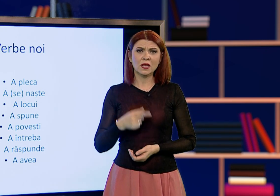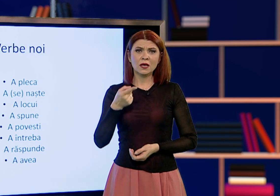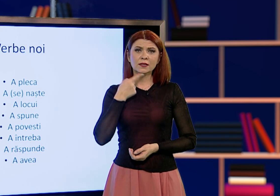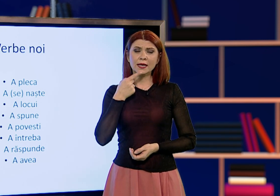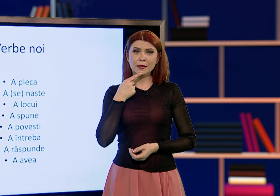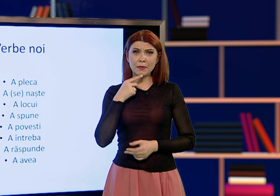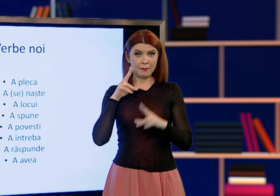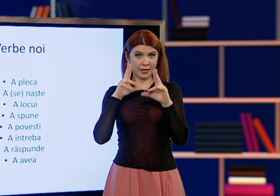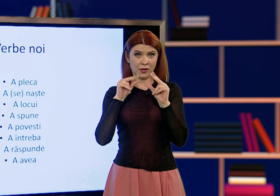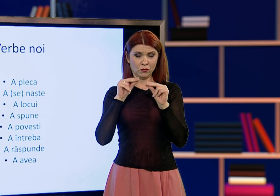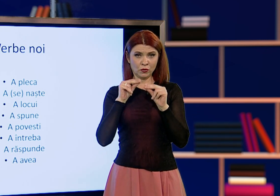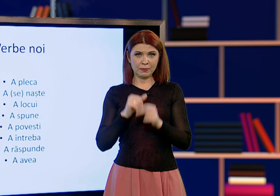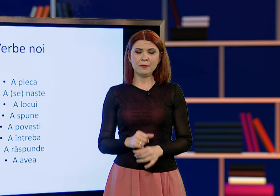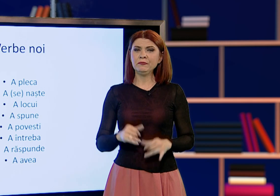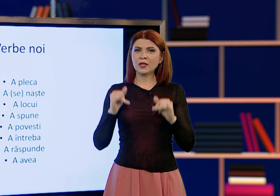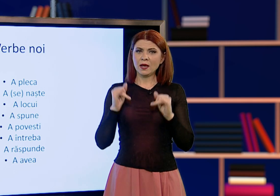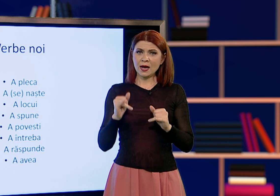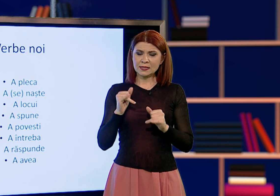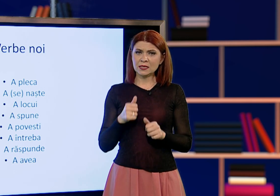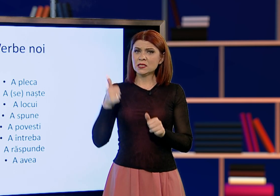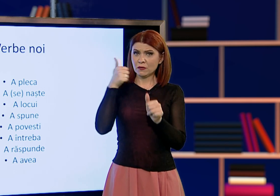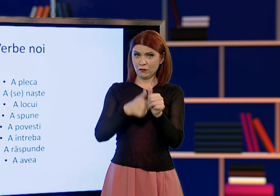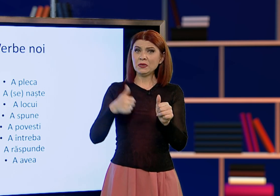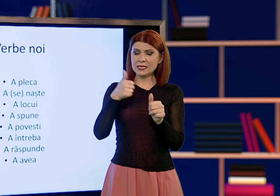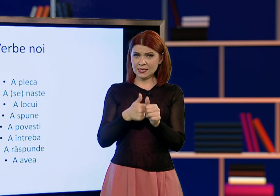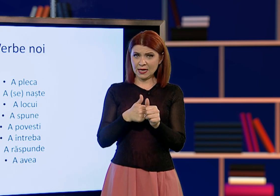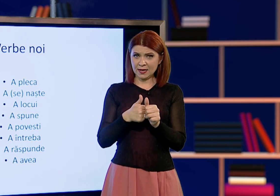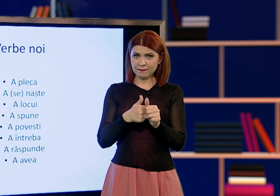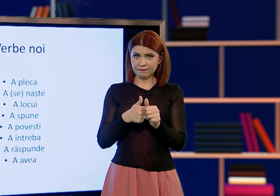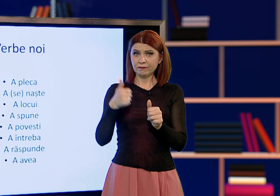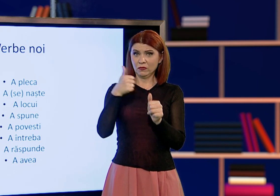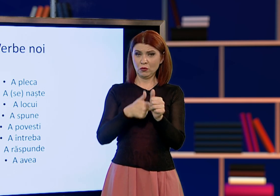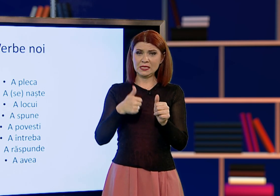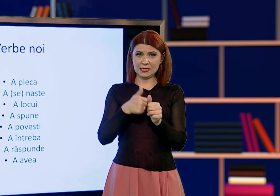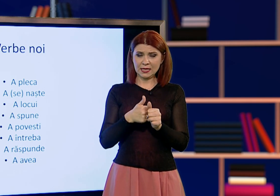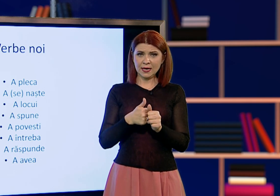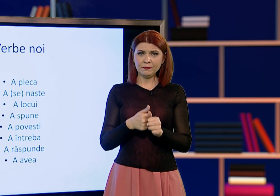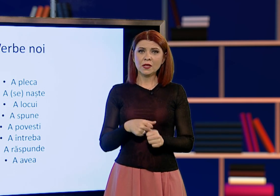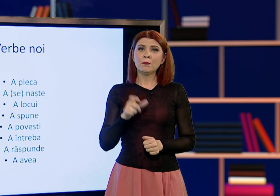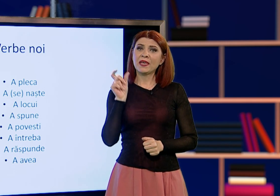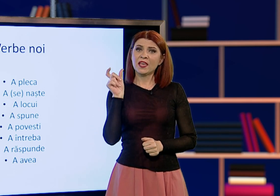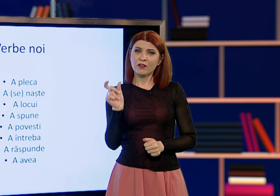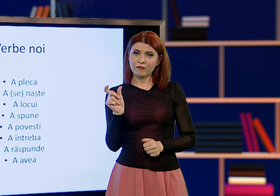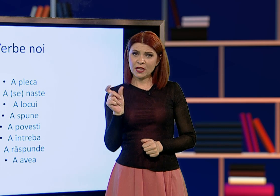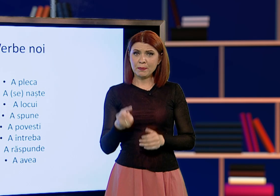de limba pe care o vorbim astăzi vom insista vom insista pe verbe